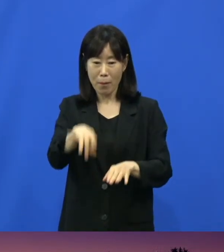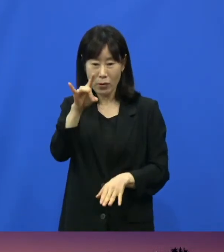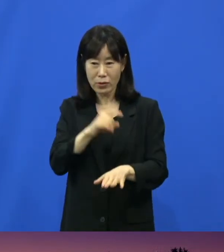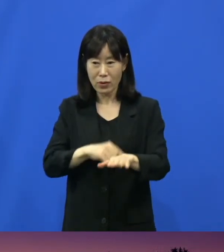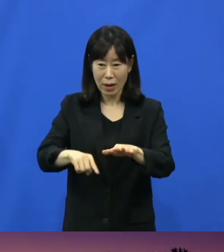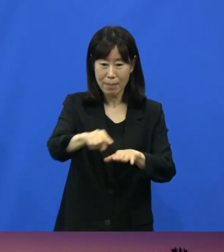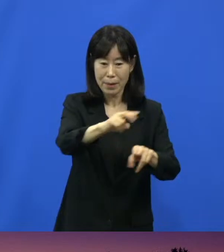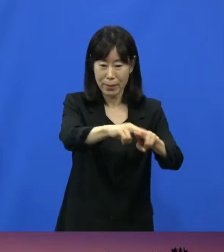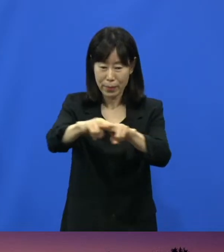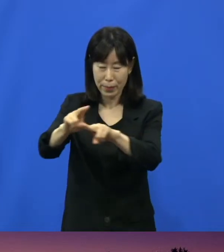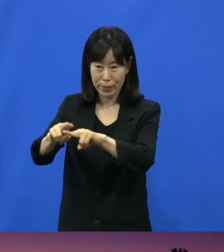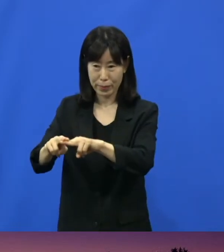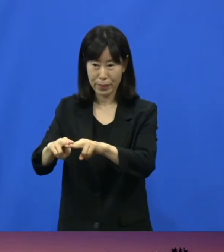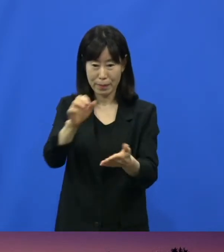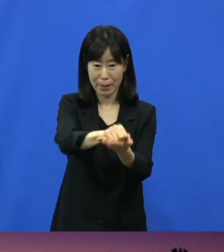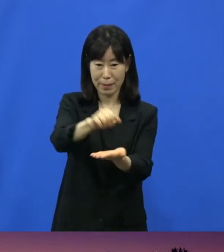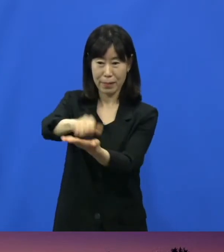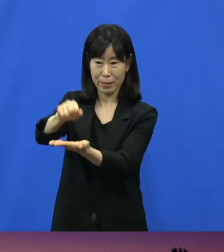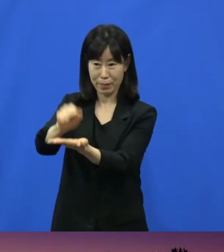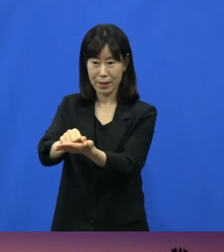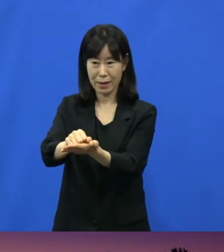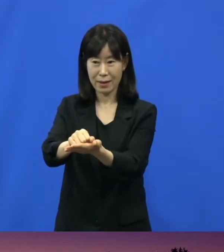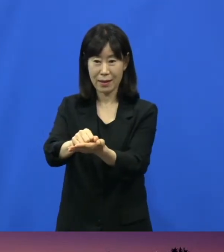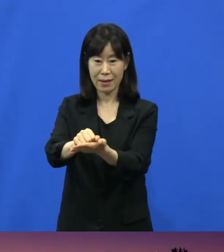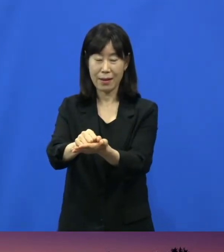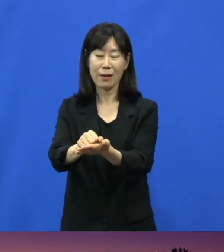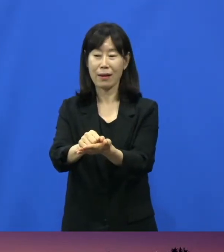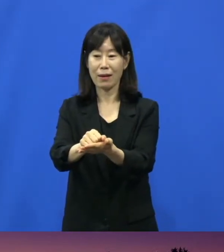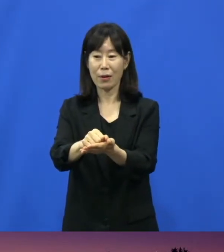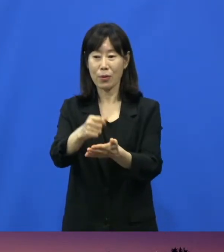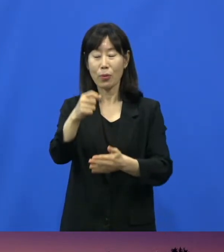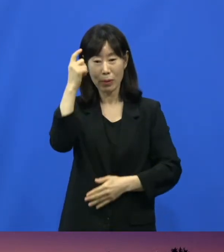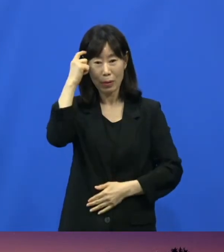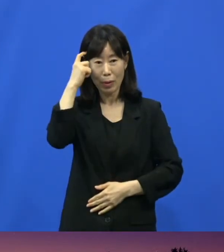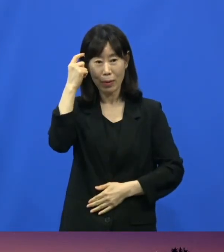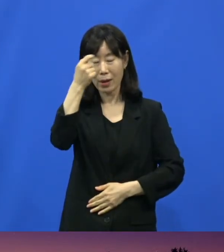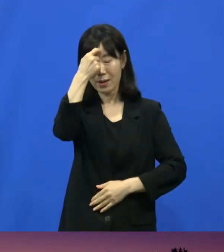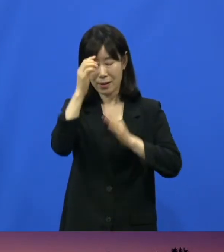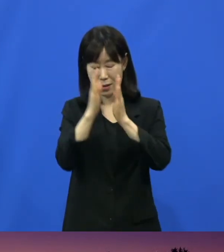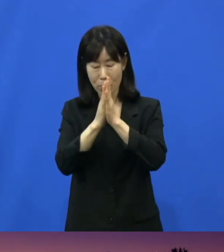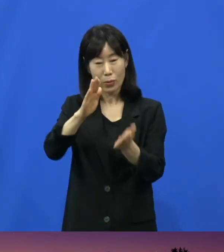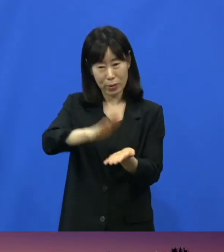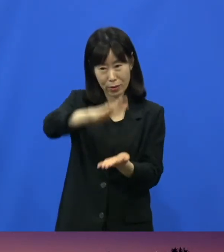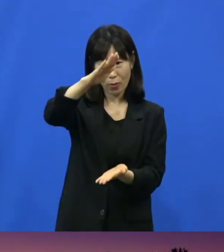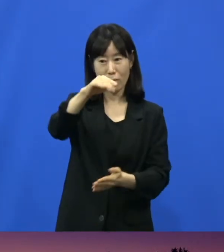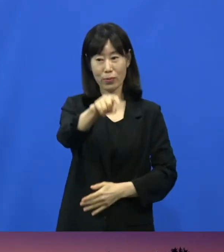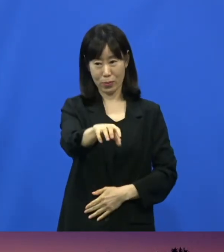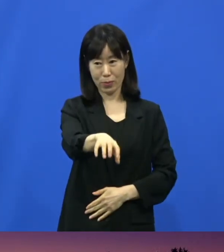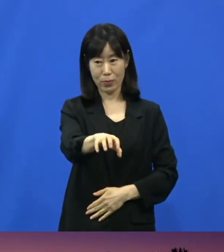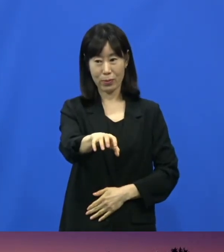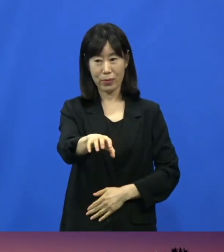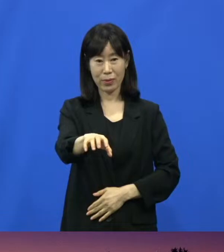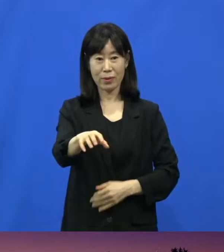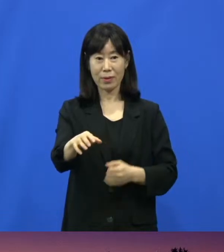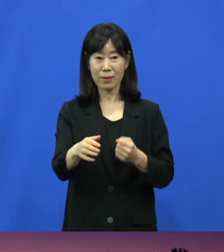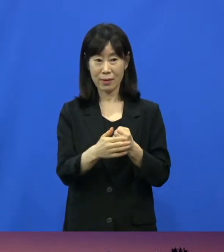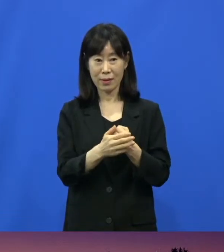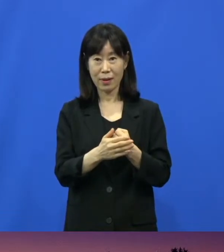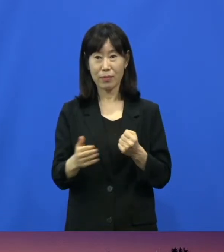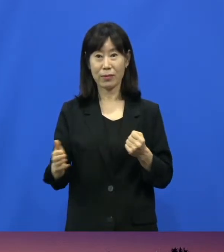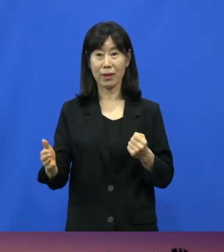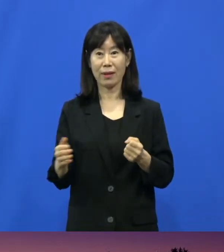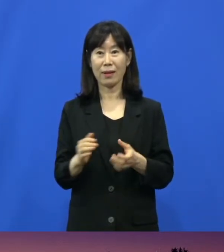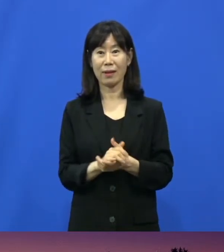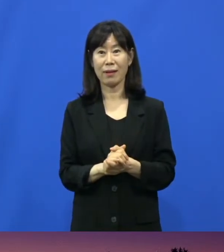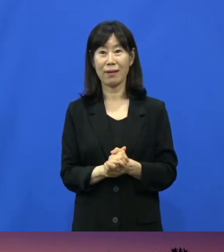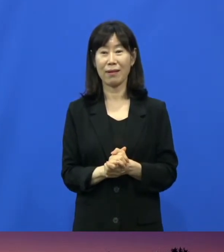못 올라옵니다. 여기는 못 올라오고 여기는 이게 다 올라오면 안 돼요. 어떤 분이 전에는 여기 막 올라오니까 어떤 분은 내 다리